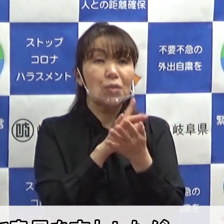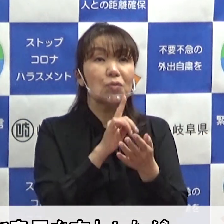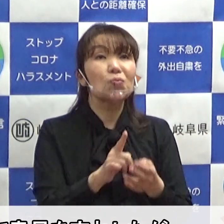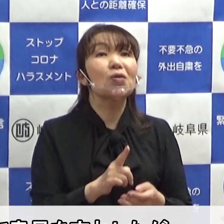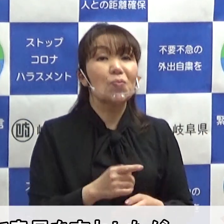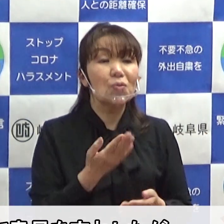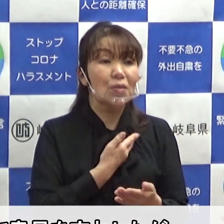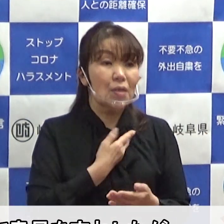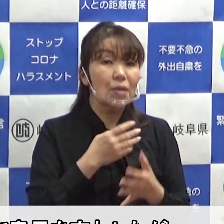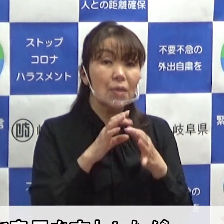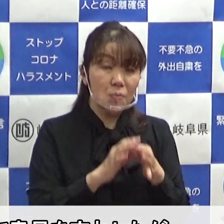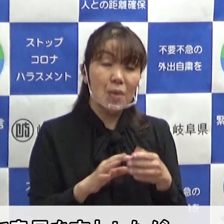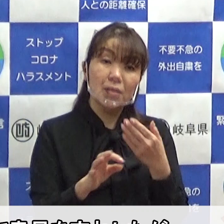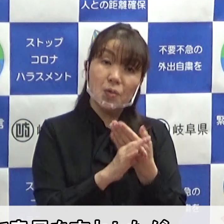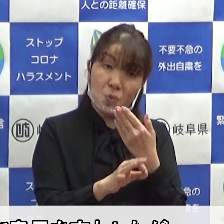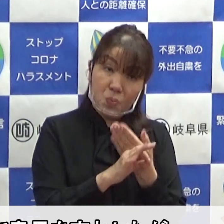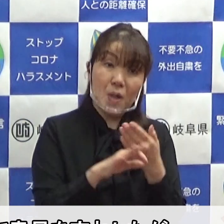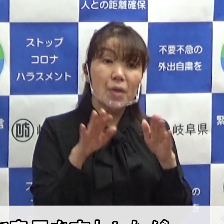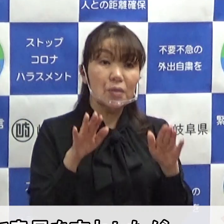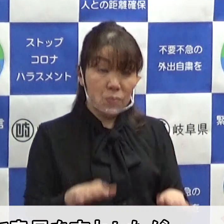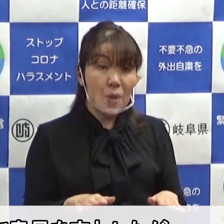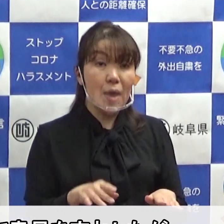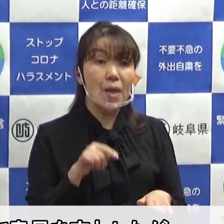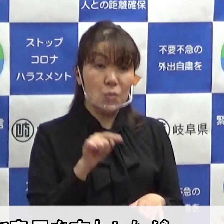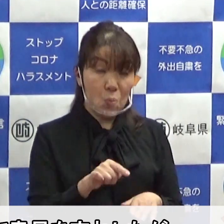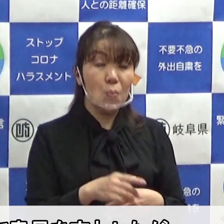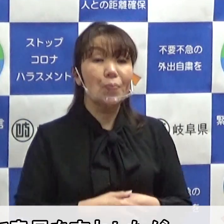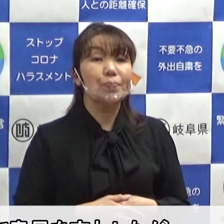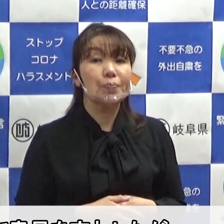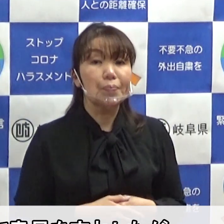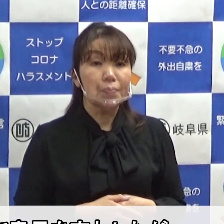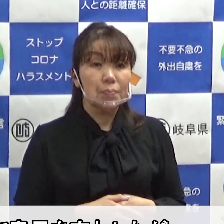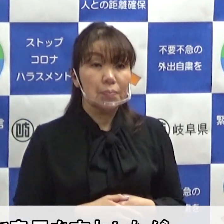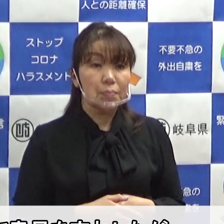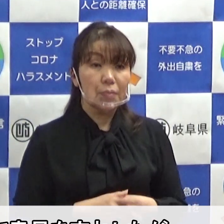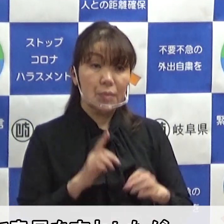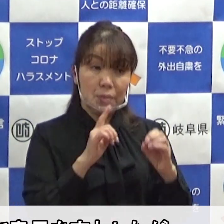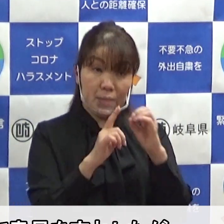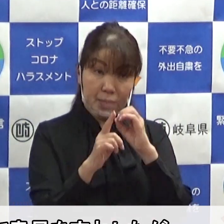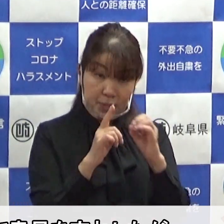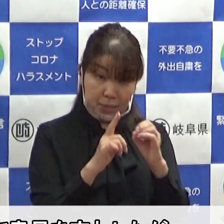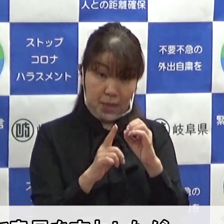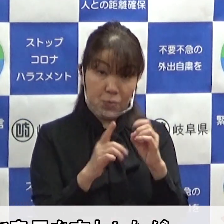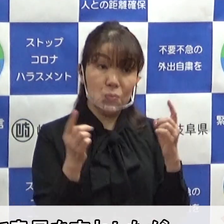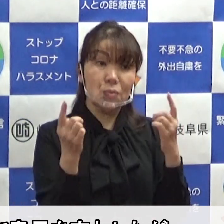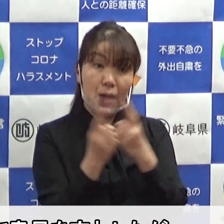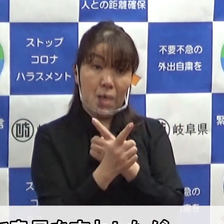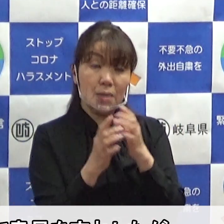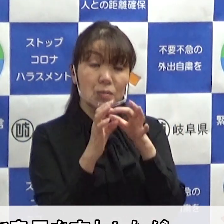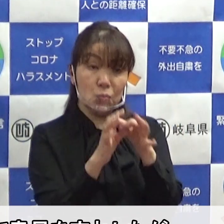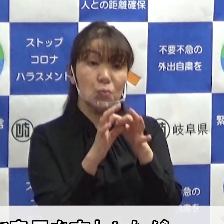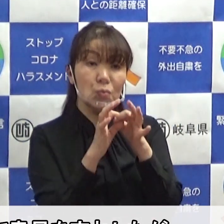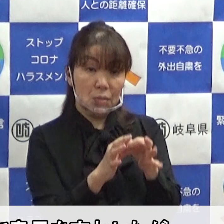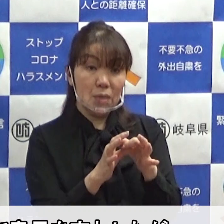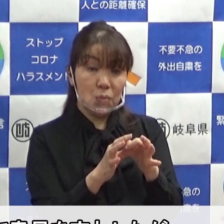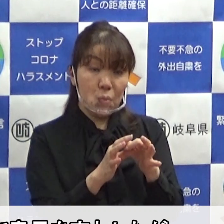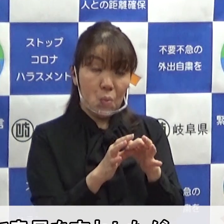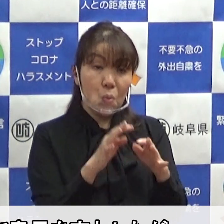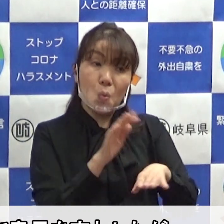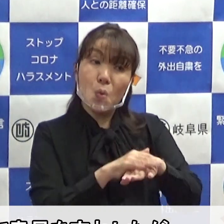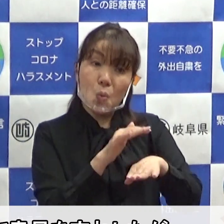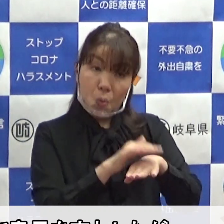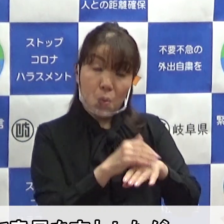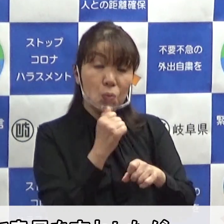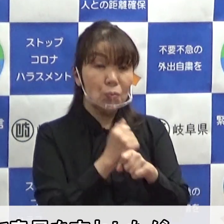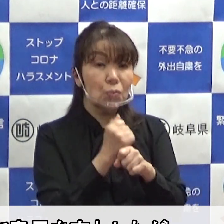がないので、まあ、例えば今のあれですね、デジタル化についての戦略を作っていく上